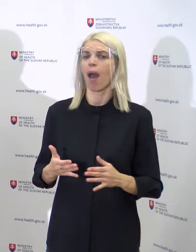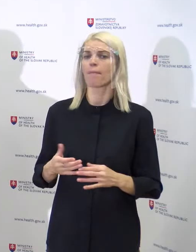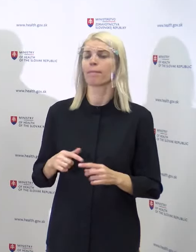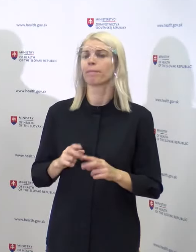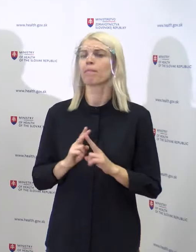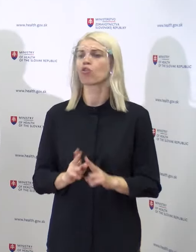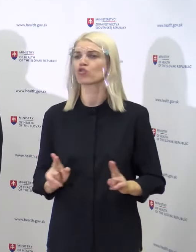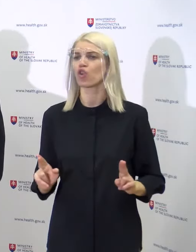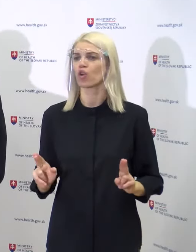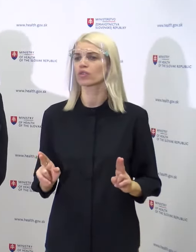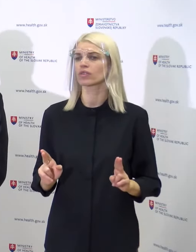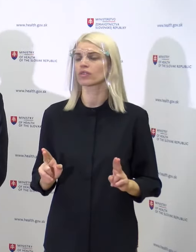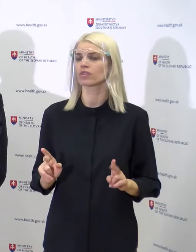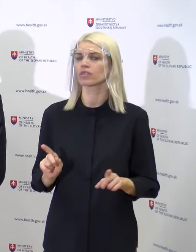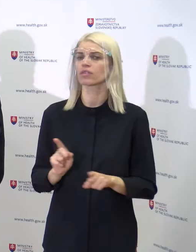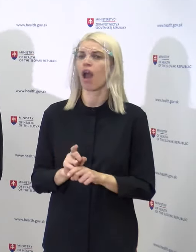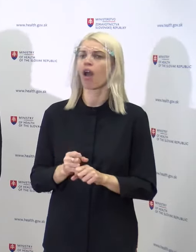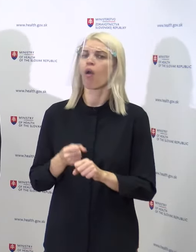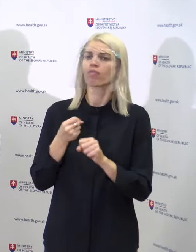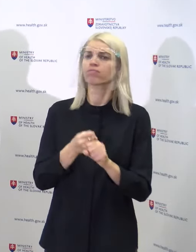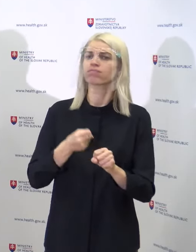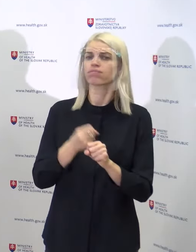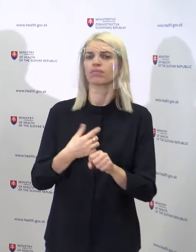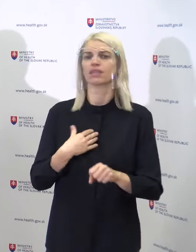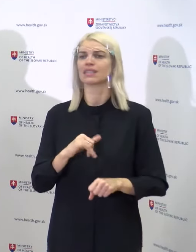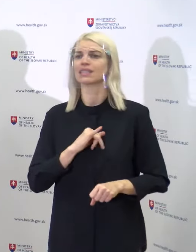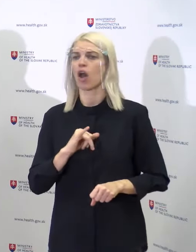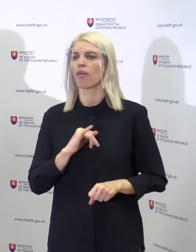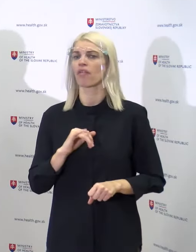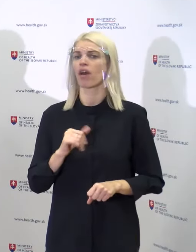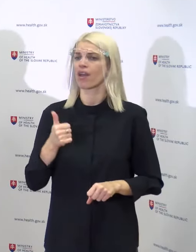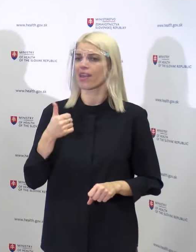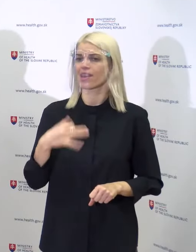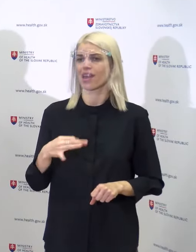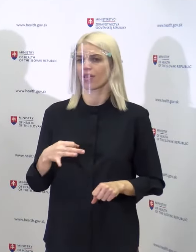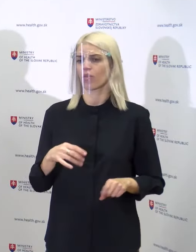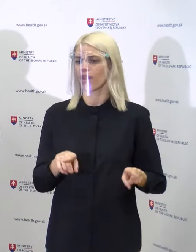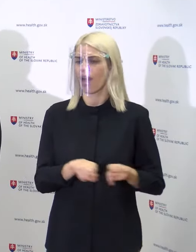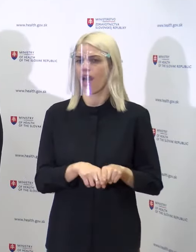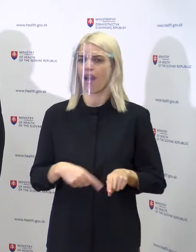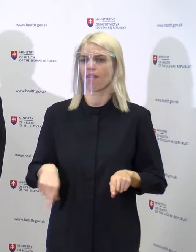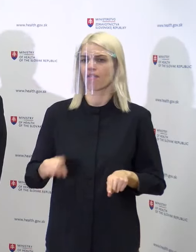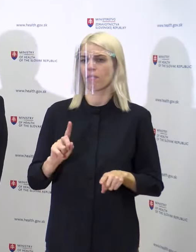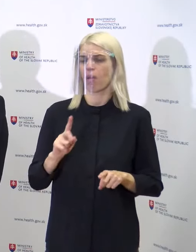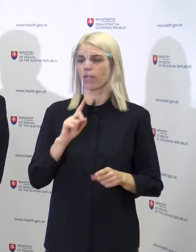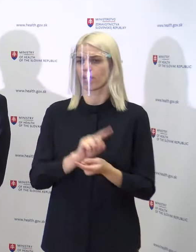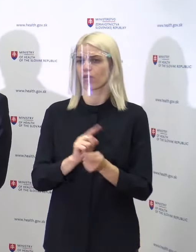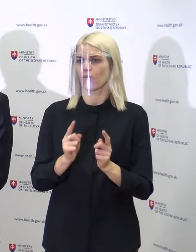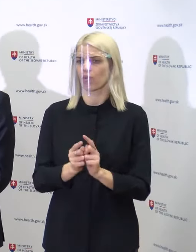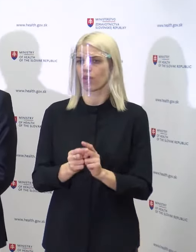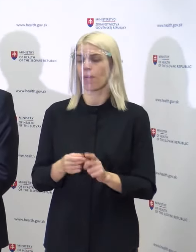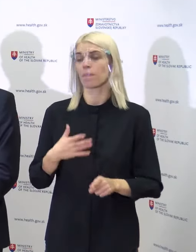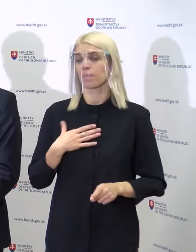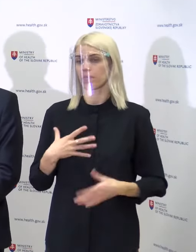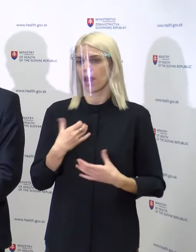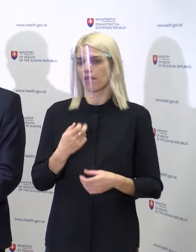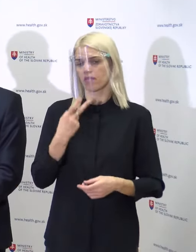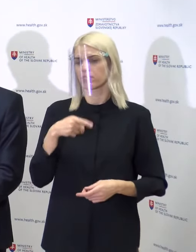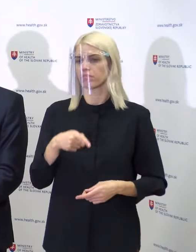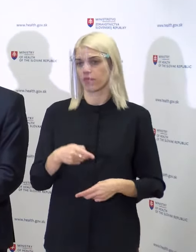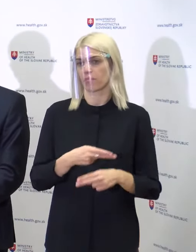aby sa presadzovali nejaké parciálne záujmy, treba vystupovať jednotným spôsobom a konsenzuálne sa dohodnúť. Ja si myslím, že náš návrh je v